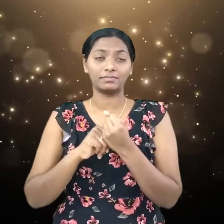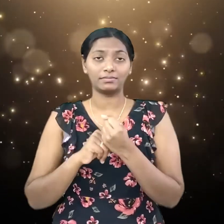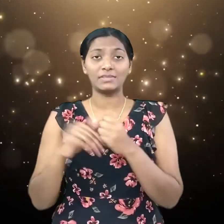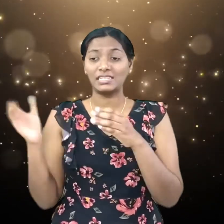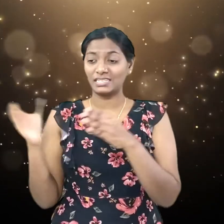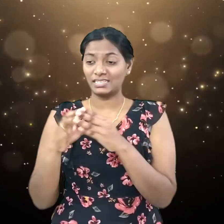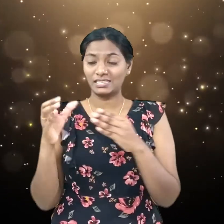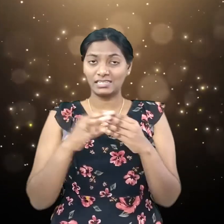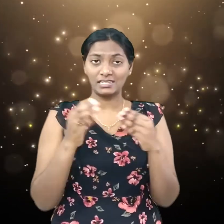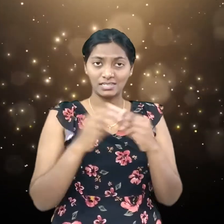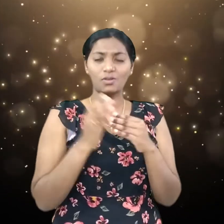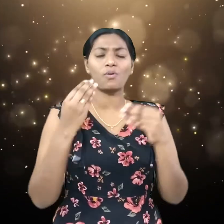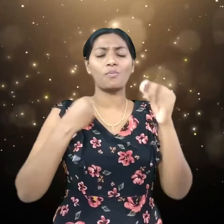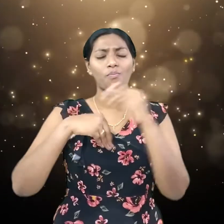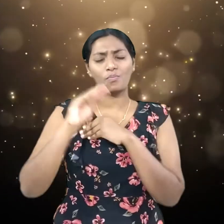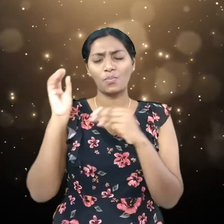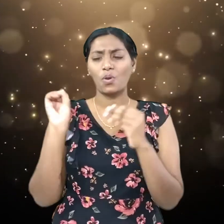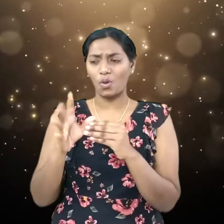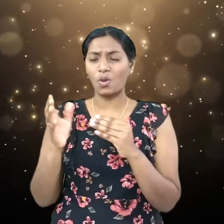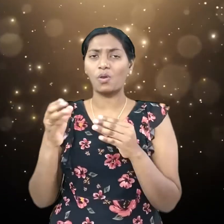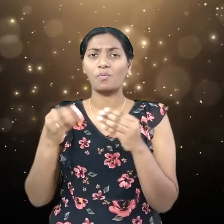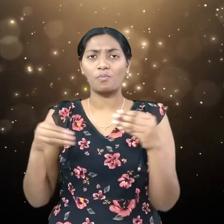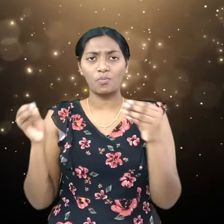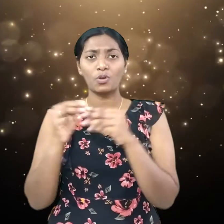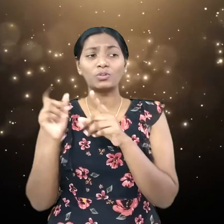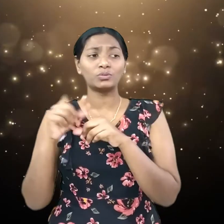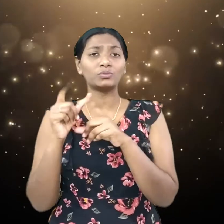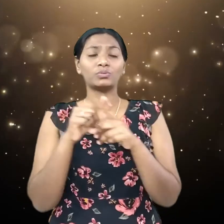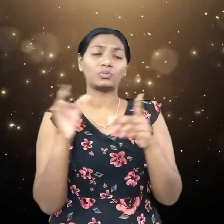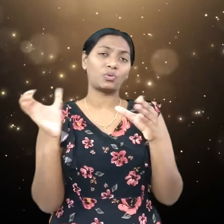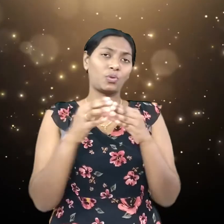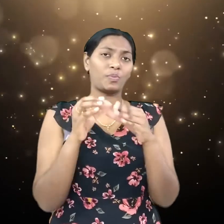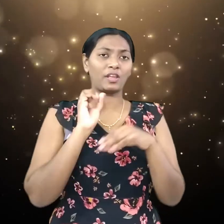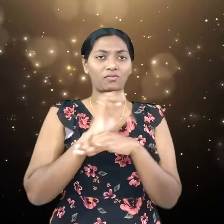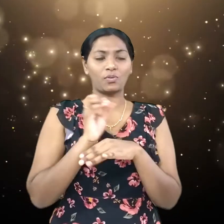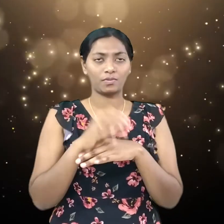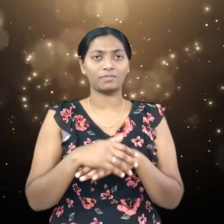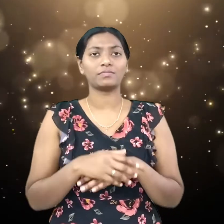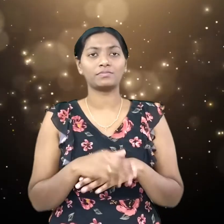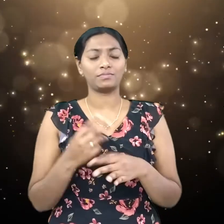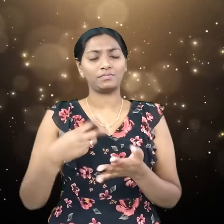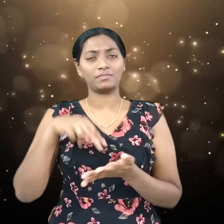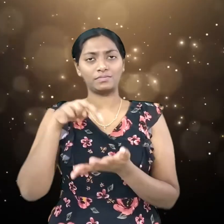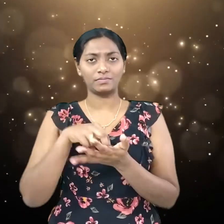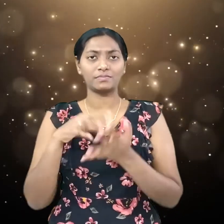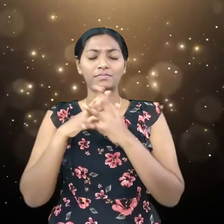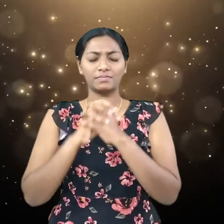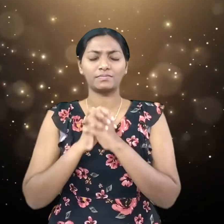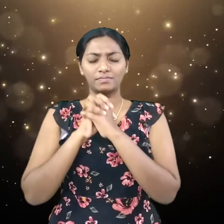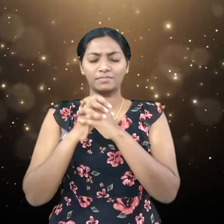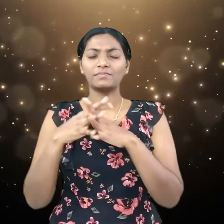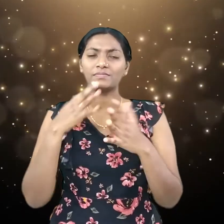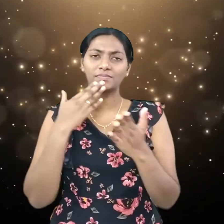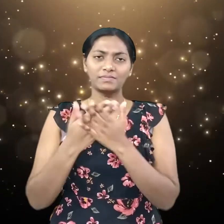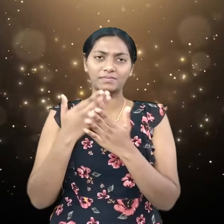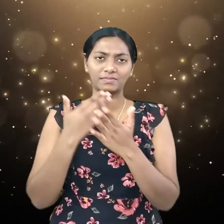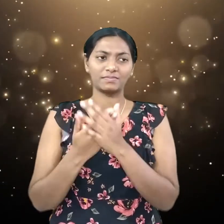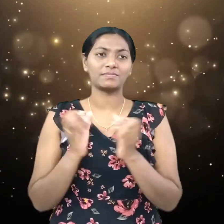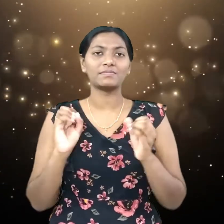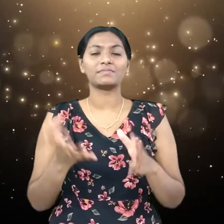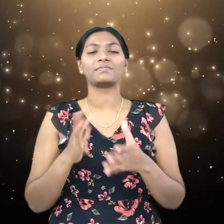सेल के पार्ट बनी, सेल में आपको और जानकारी दी जाएगी कि मैं और आप क्या करने वाले हैं। प्रेज़ द लॉर्ड। हालेलुया। तो हम खड़े होंगे, परमेश्वर का धन्यवाद